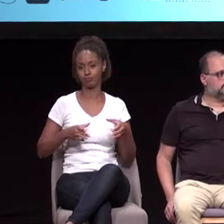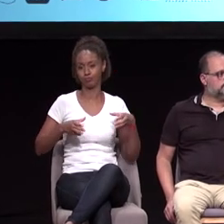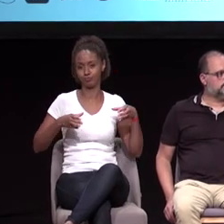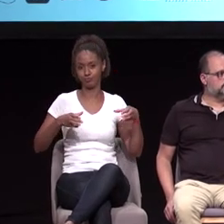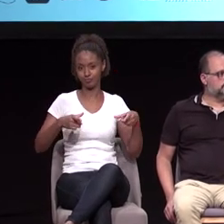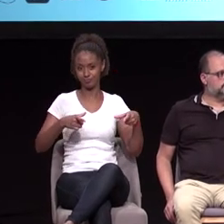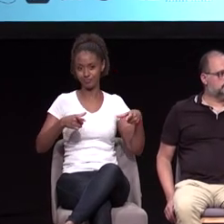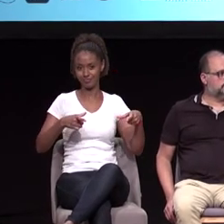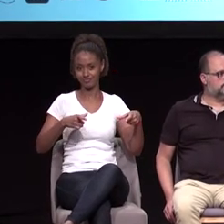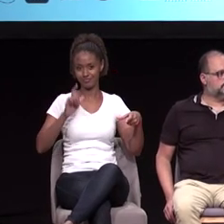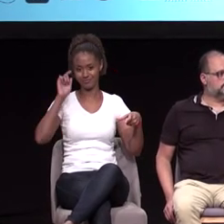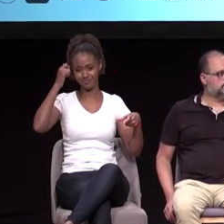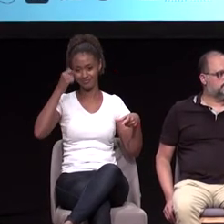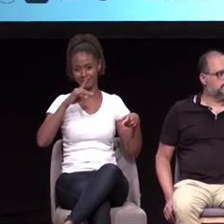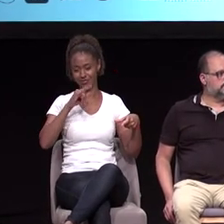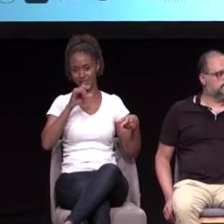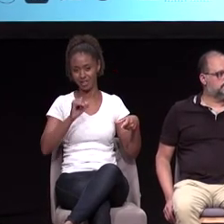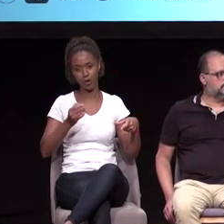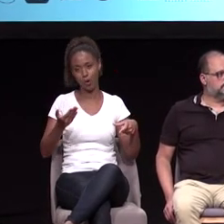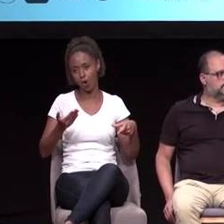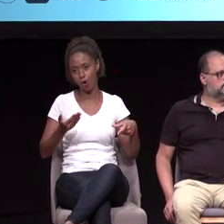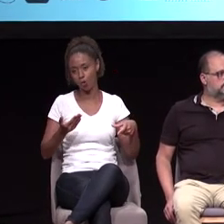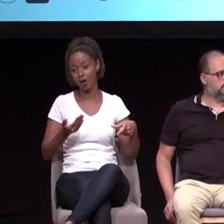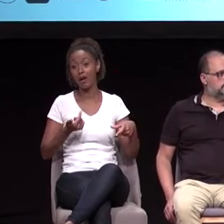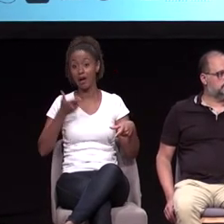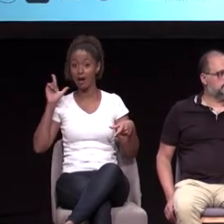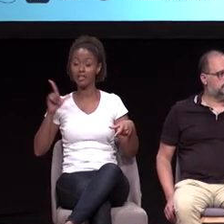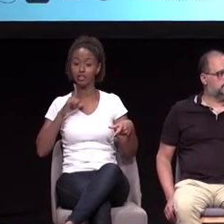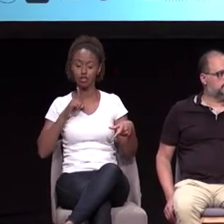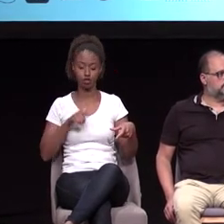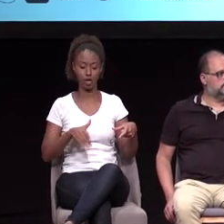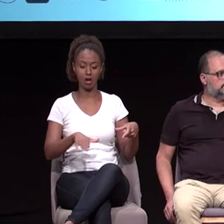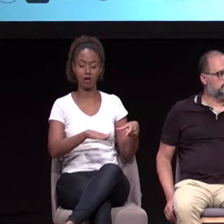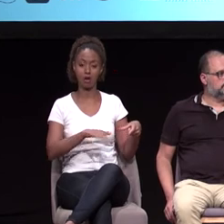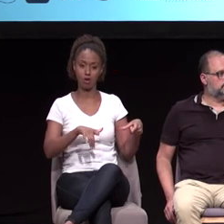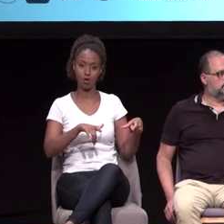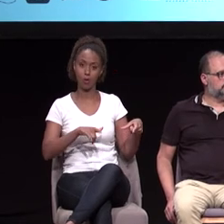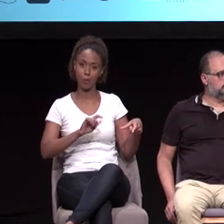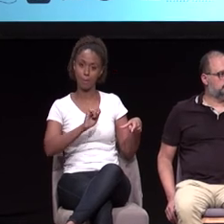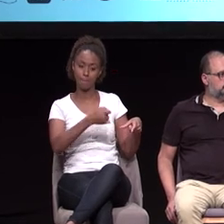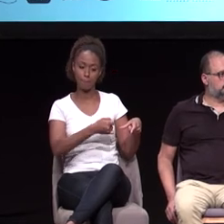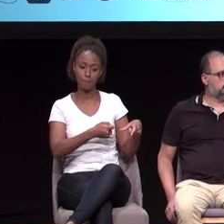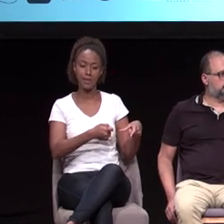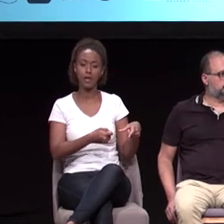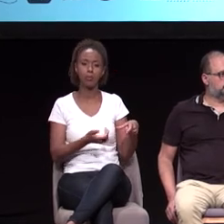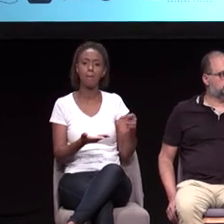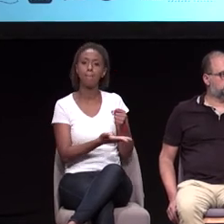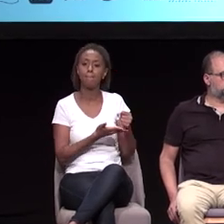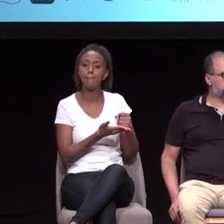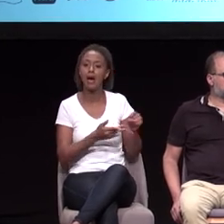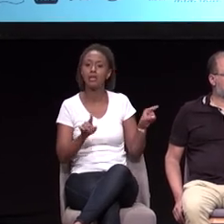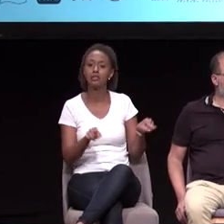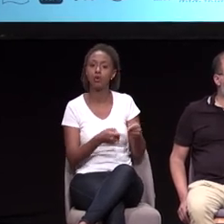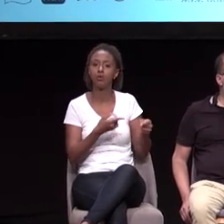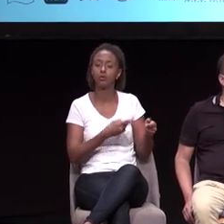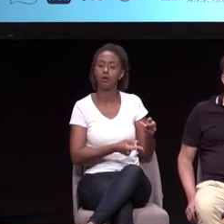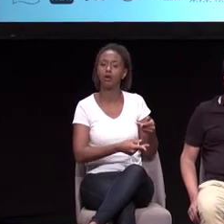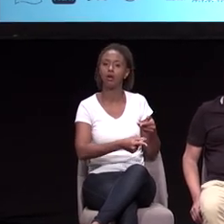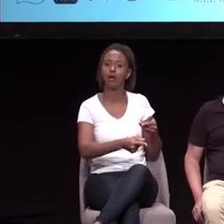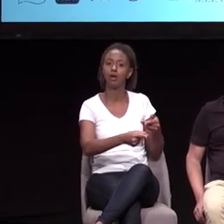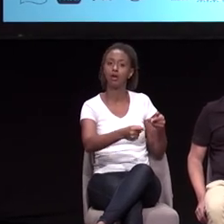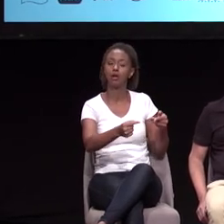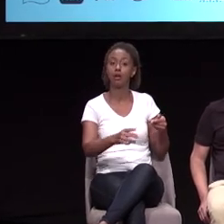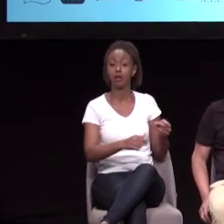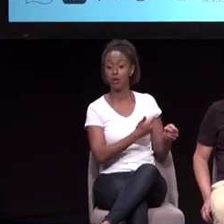né vocês vão ter um vinil que vai tocar base do outro lado vai fazer improvisações em si mesma coisa que o rompimento faz